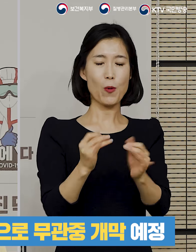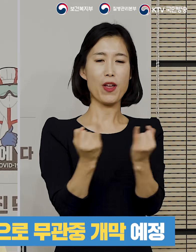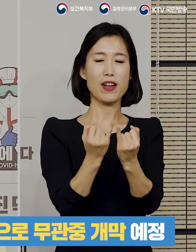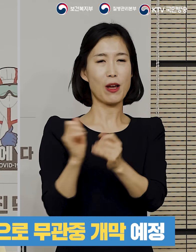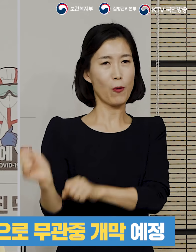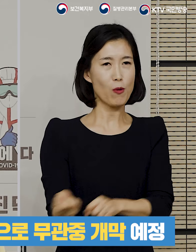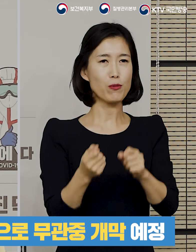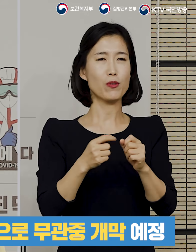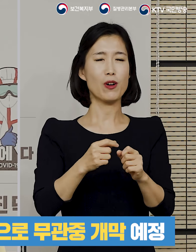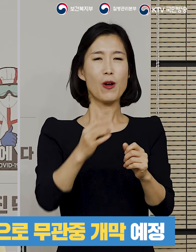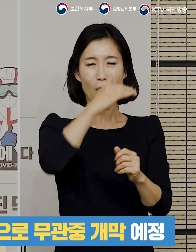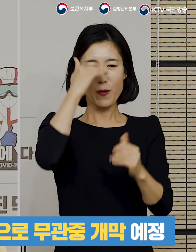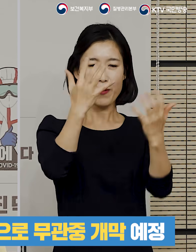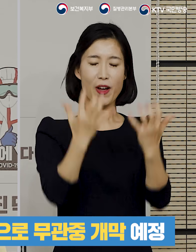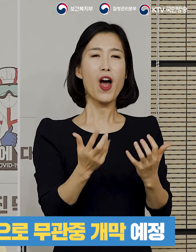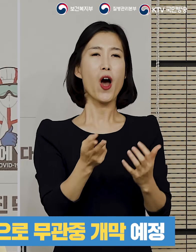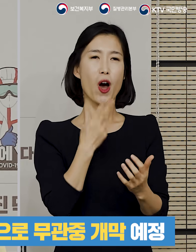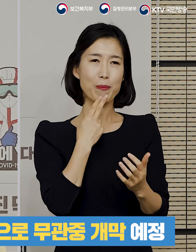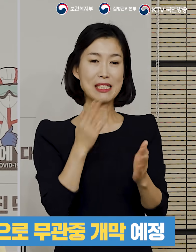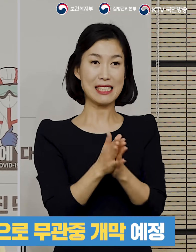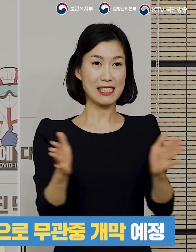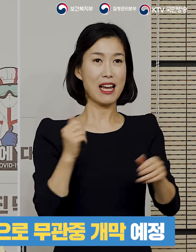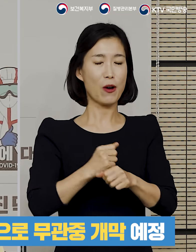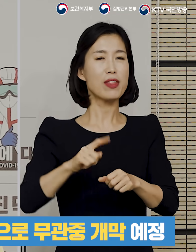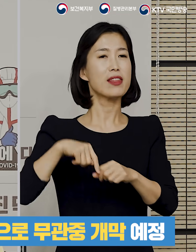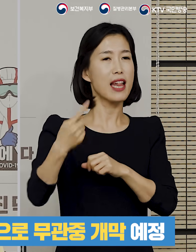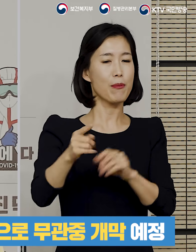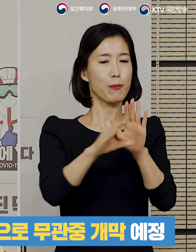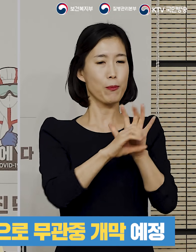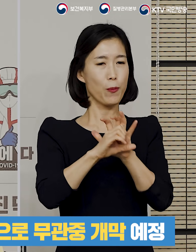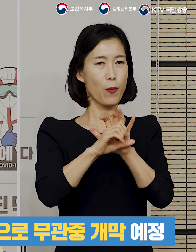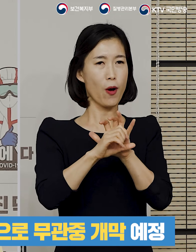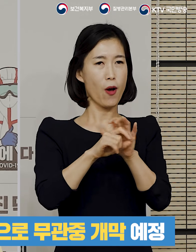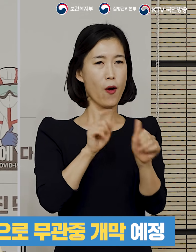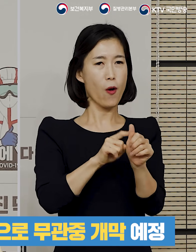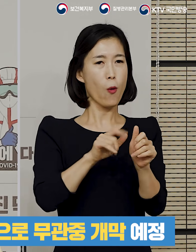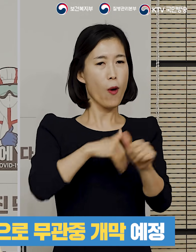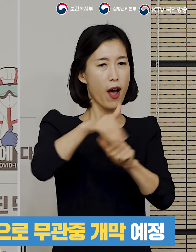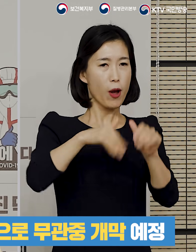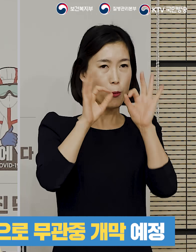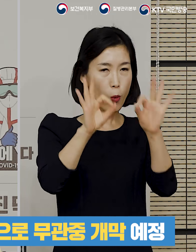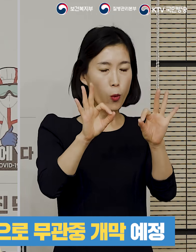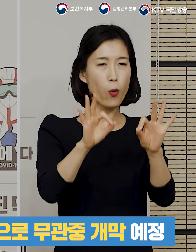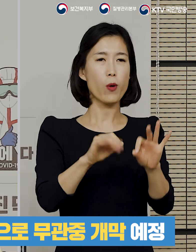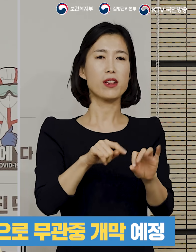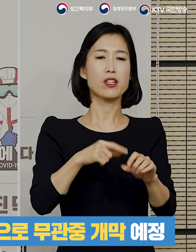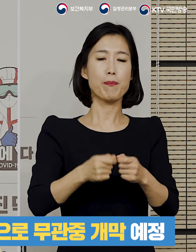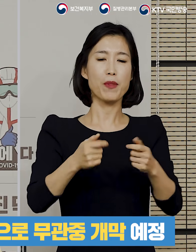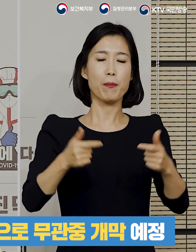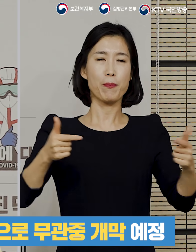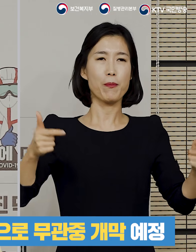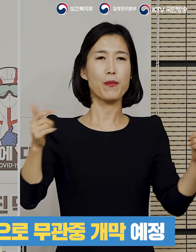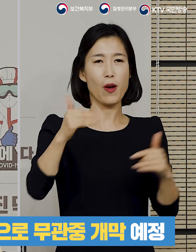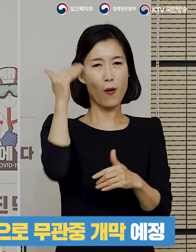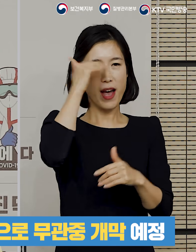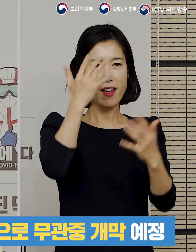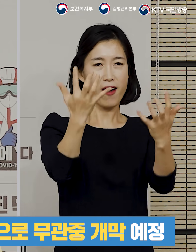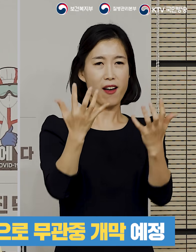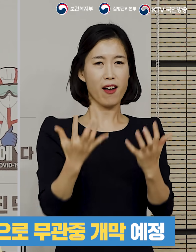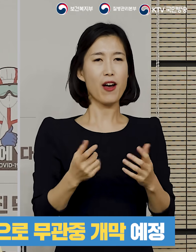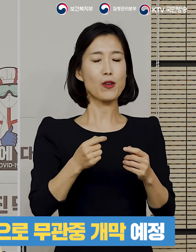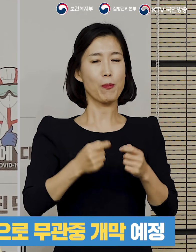14일 프로 여자 골프가 무관중으로 개막하며 이후 코로나19 상황 등에 따라 관객